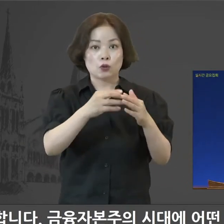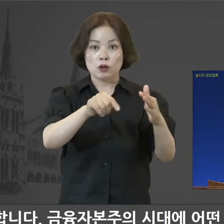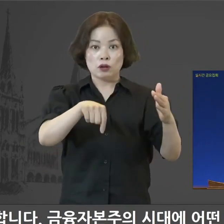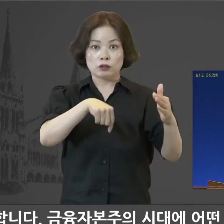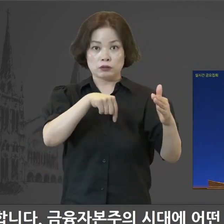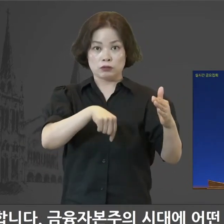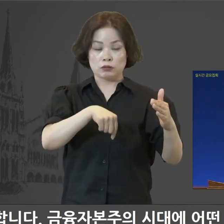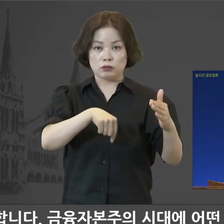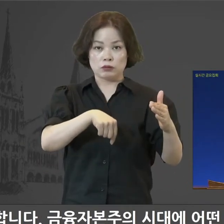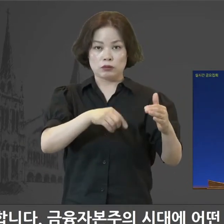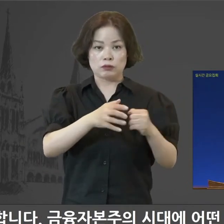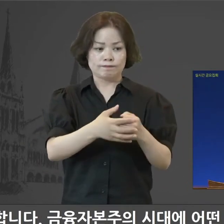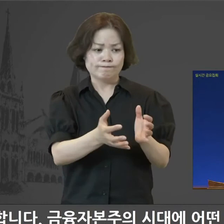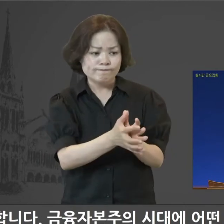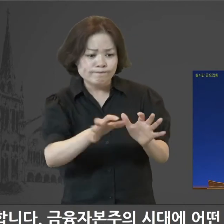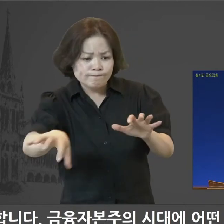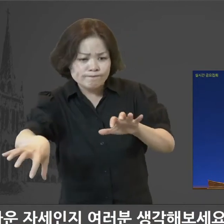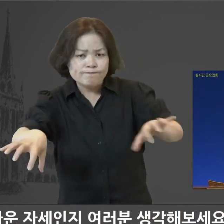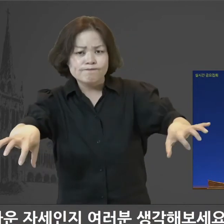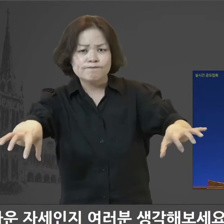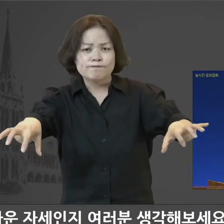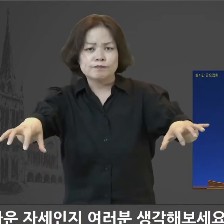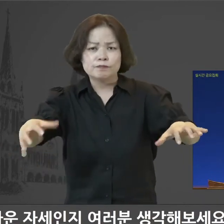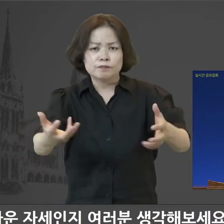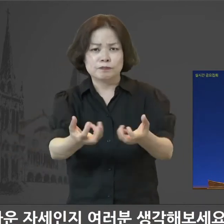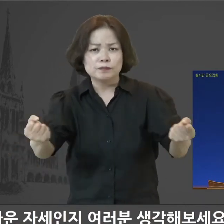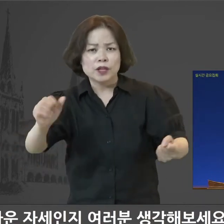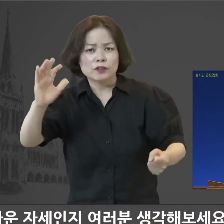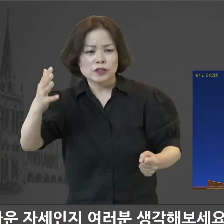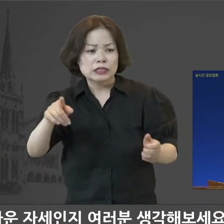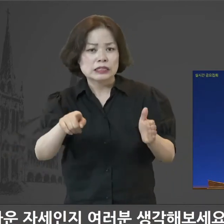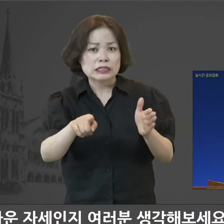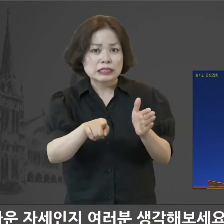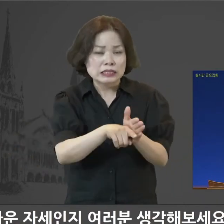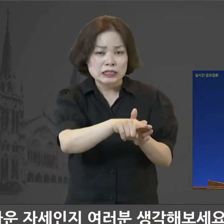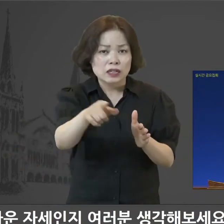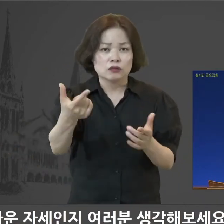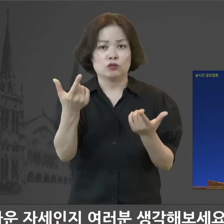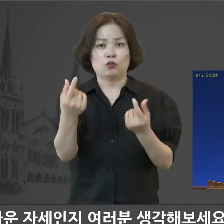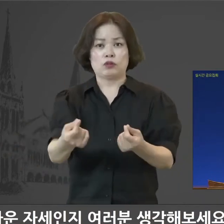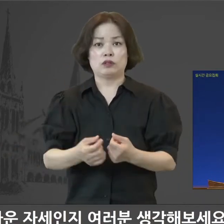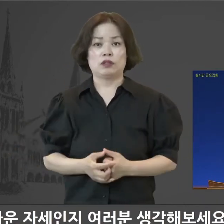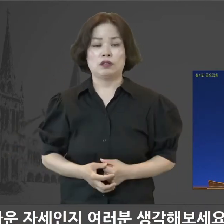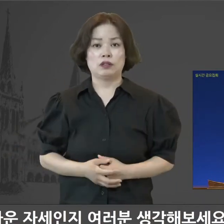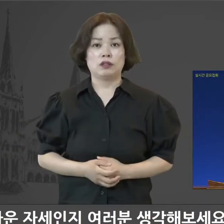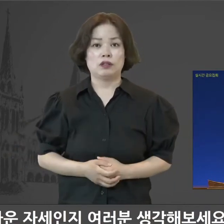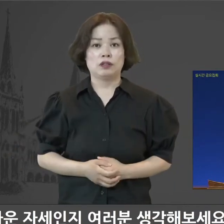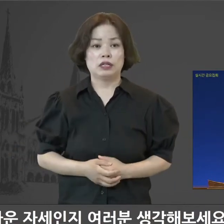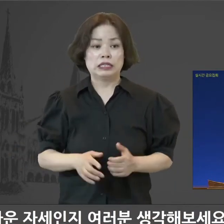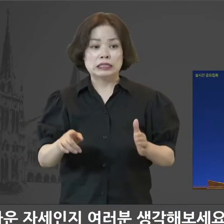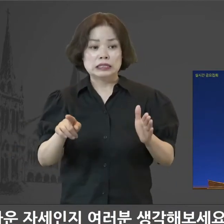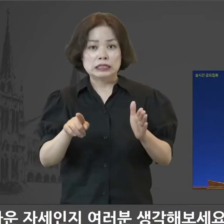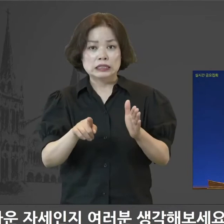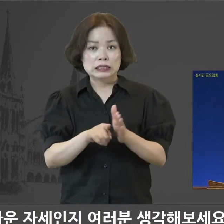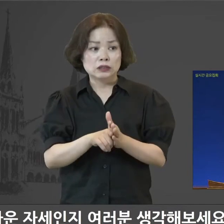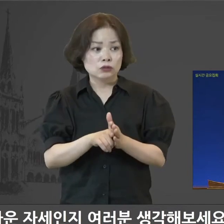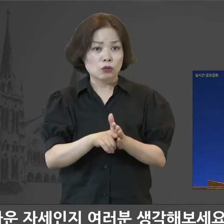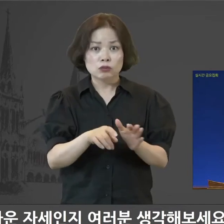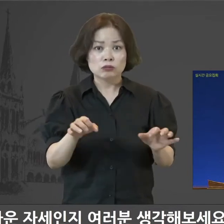안에서도 정파로 좌와 우로 나눌 뿐이지 신학 부재는 동일하다. 신학의 실종